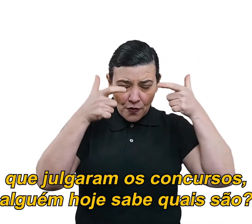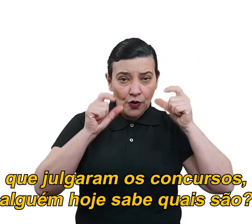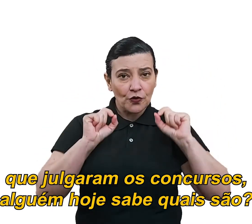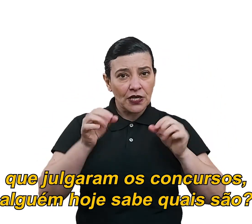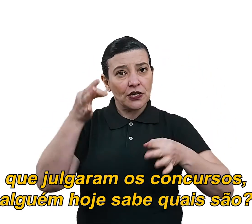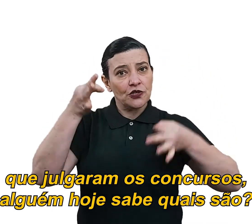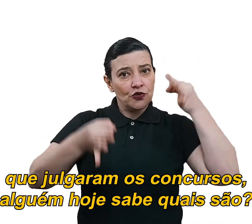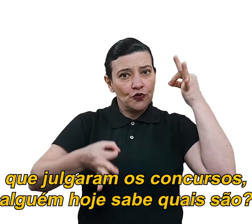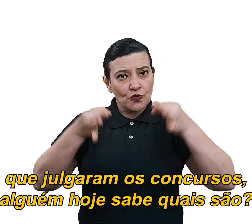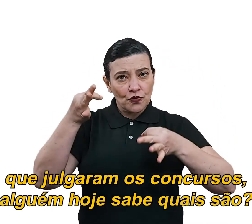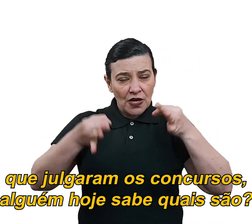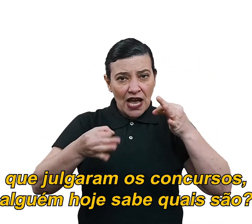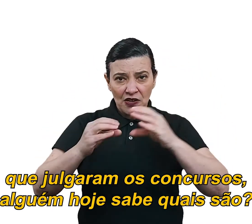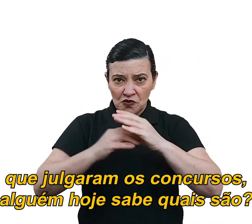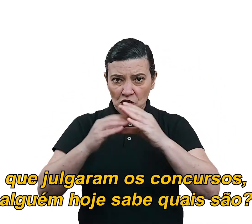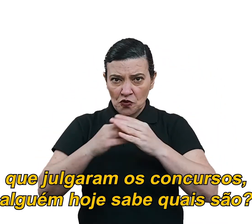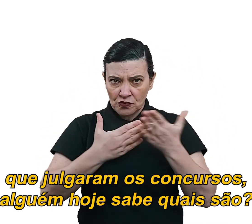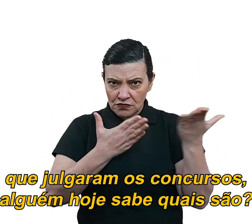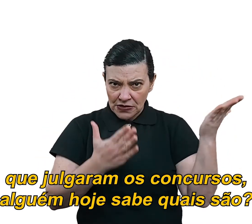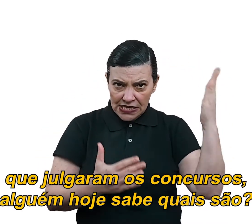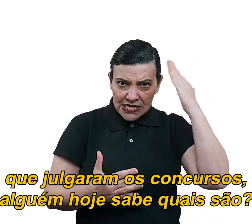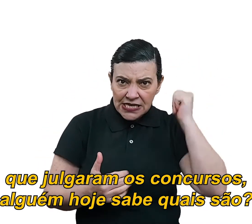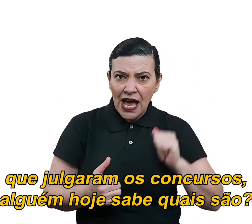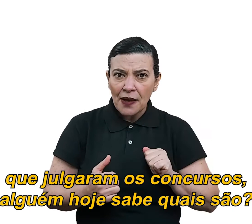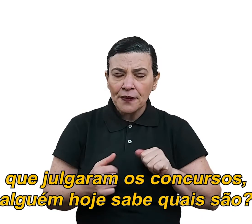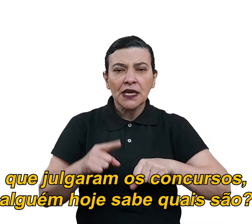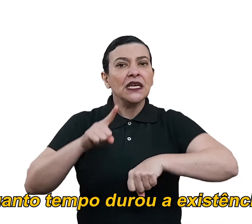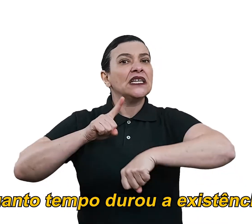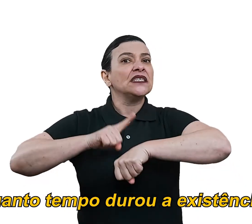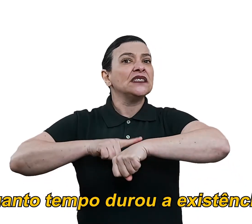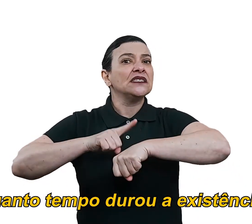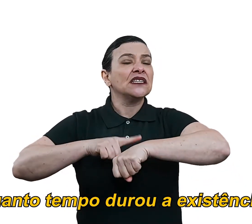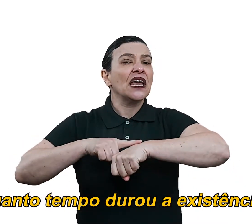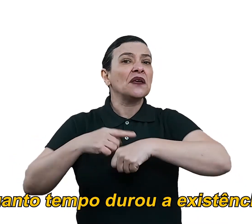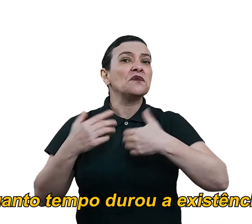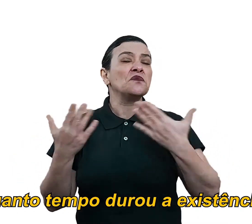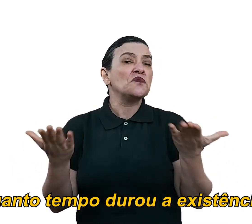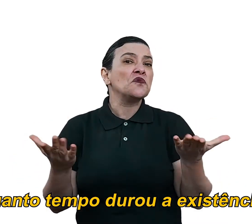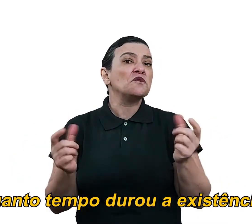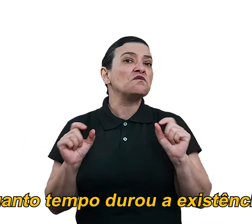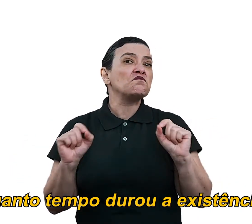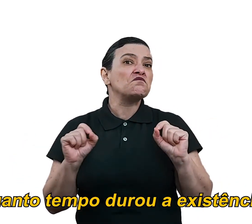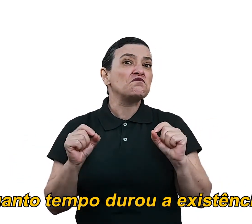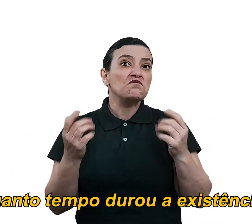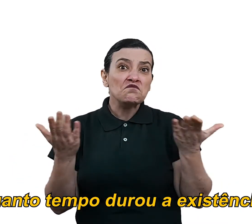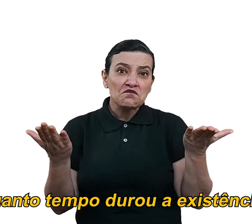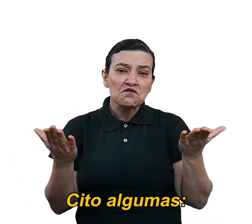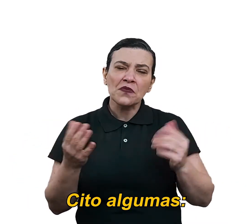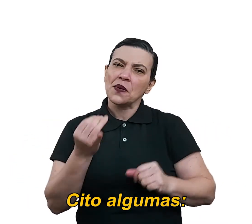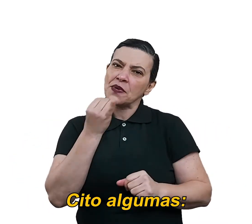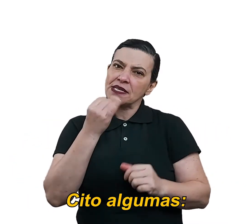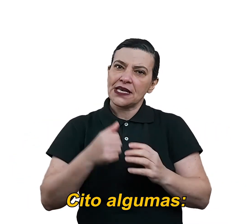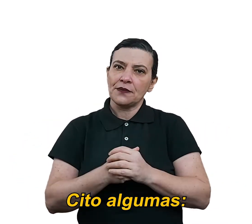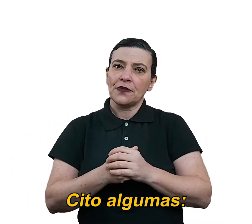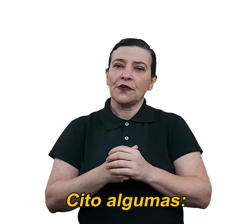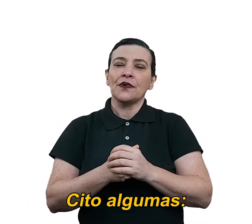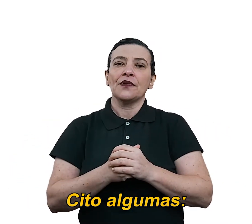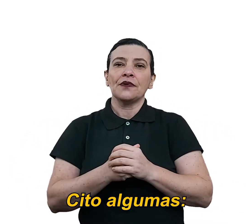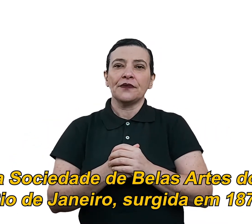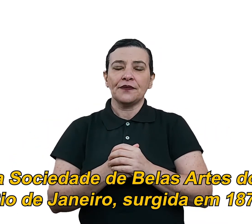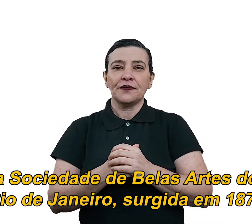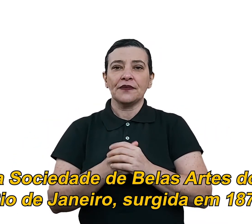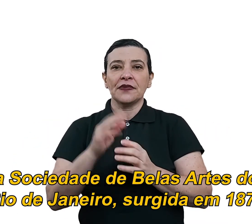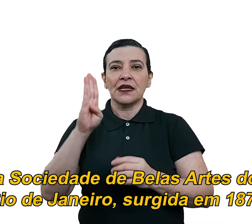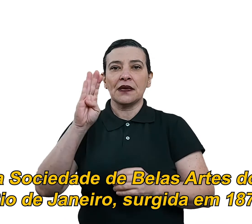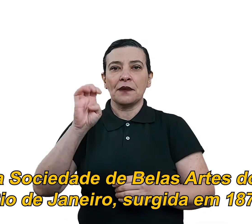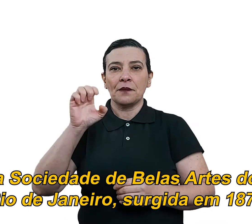Império que julgaram os concursos, alguém hoje sabe quais são? Quanto tempo durou a existência? Cito algumas.